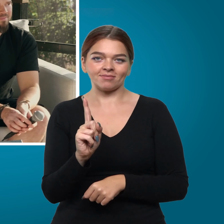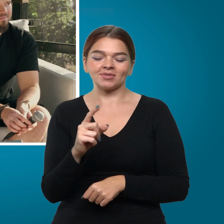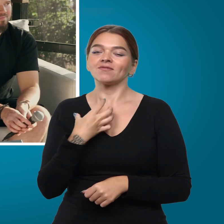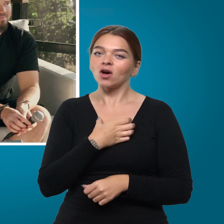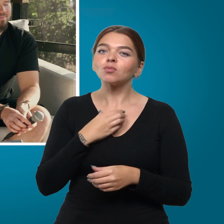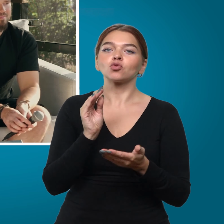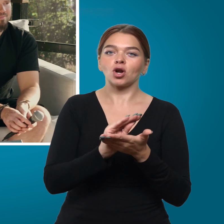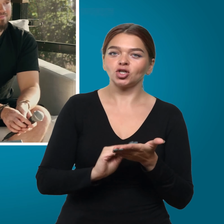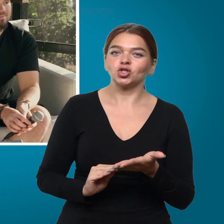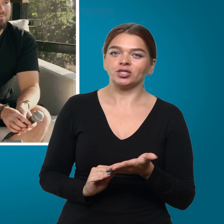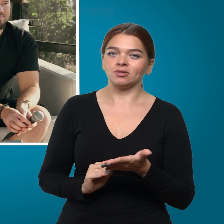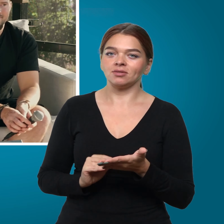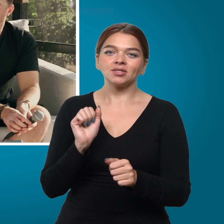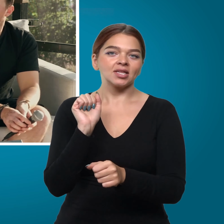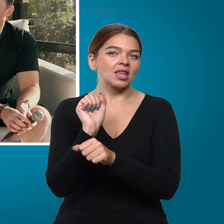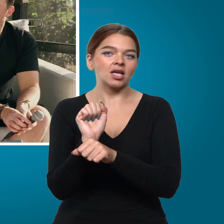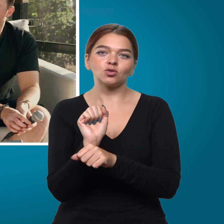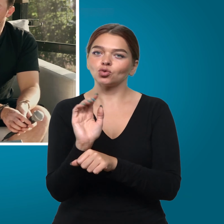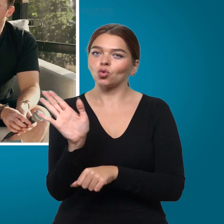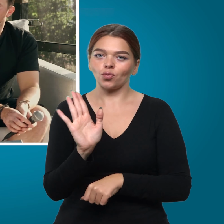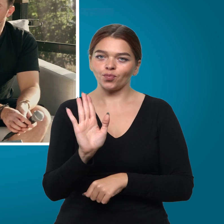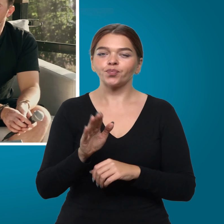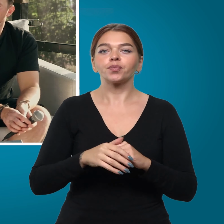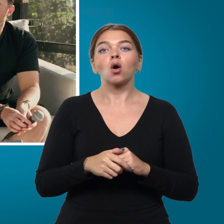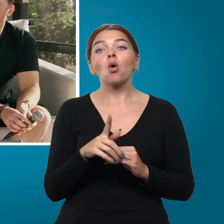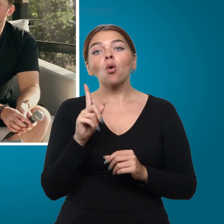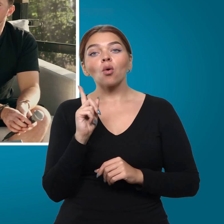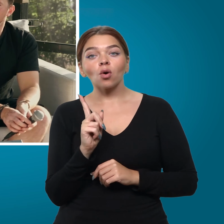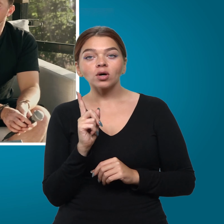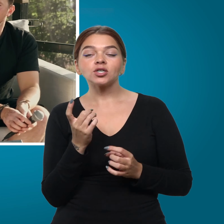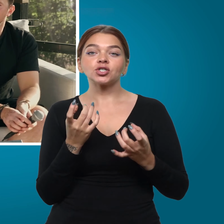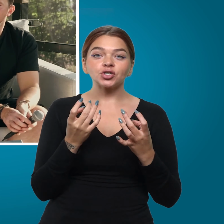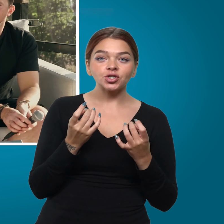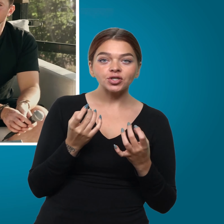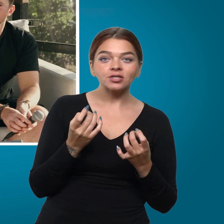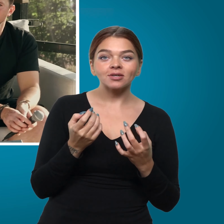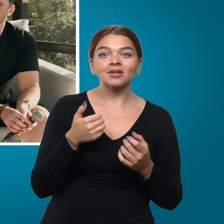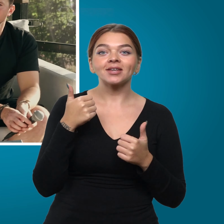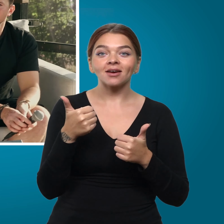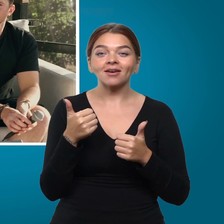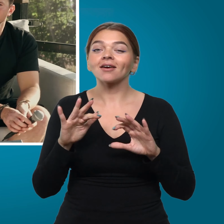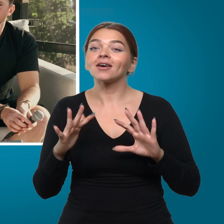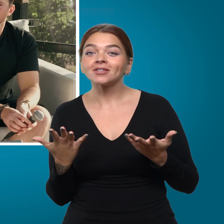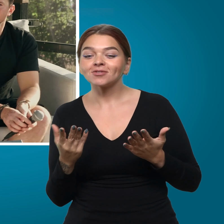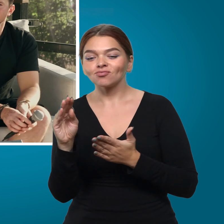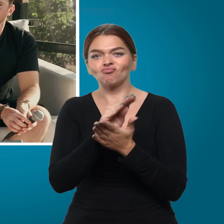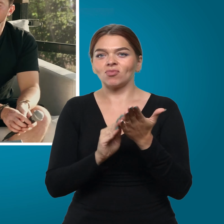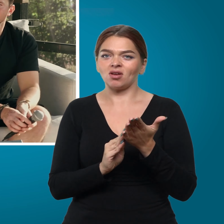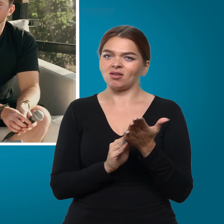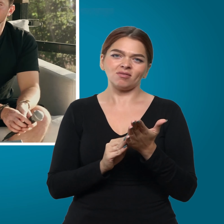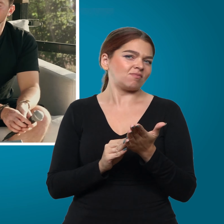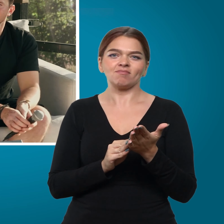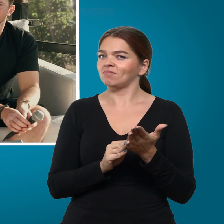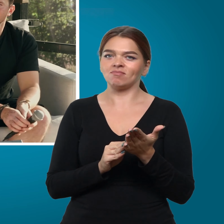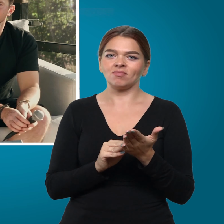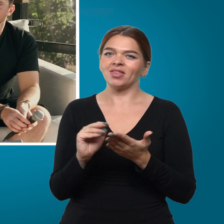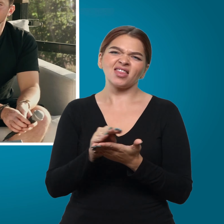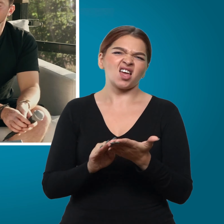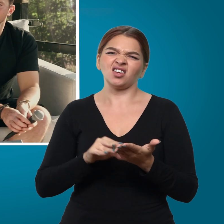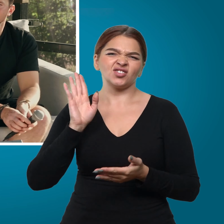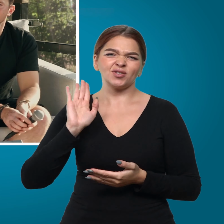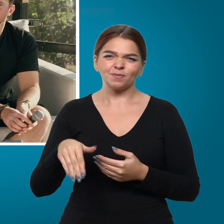tuo sklandžiau dėstai savo mintis. Tai rašyti, kiti sako rašyti ir nesustoti, nes svarbu ką, svarbu rašyti. Tai kartais taip,